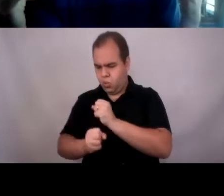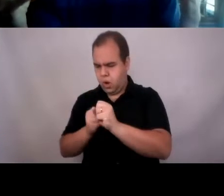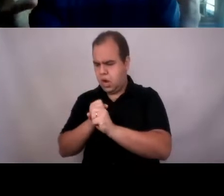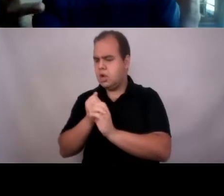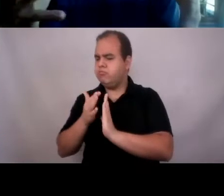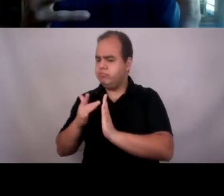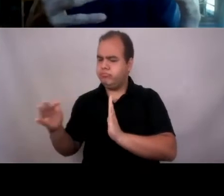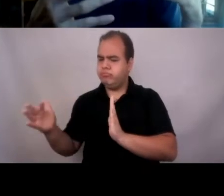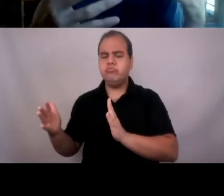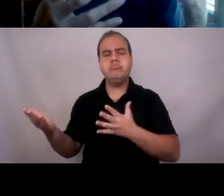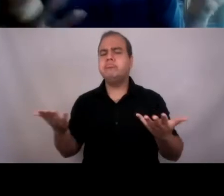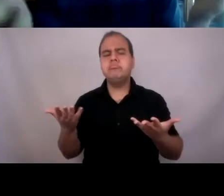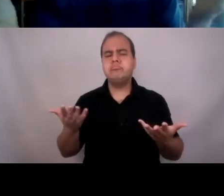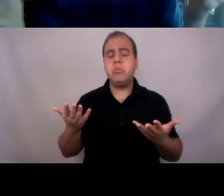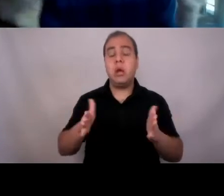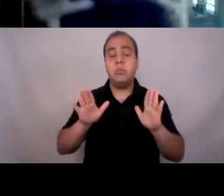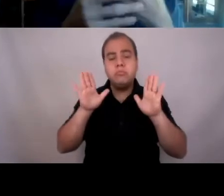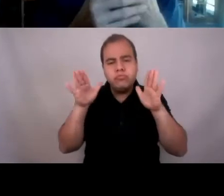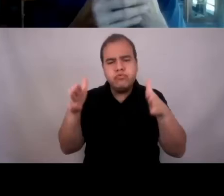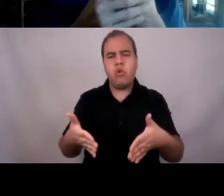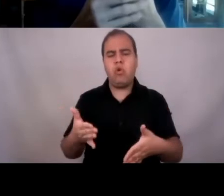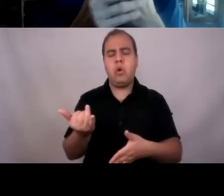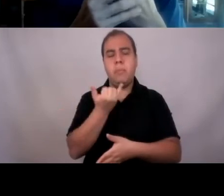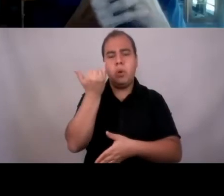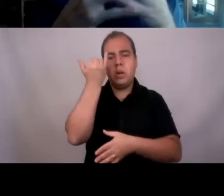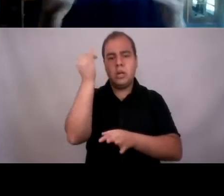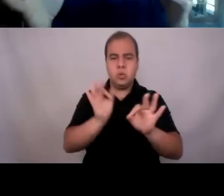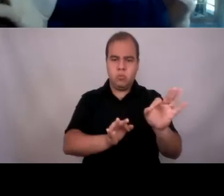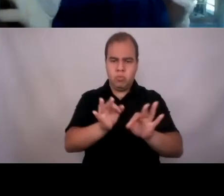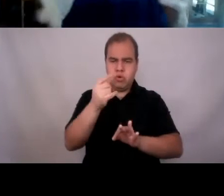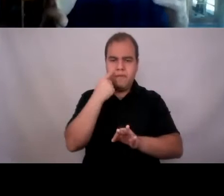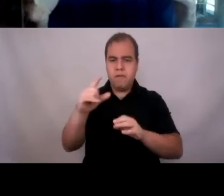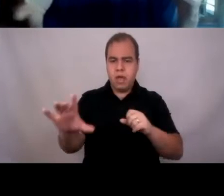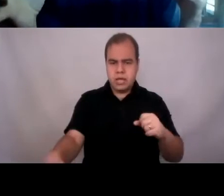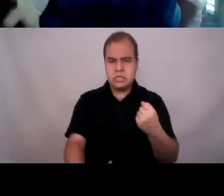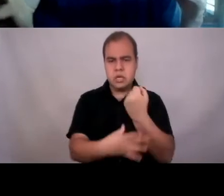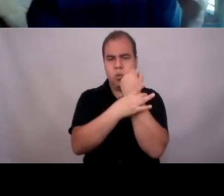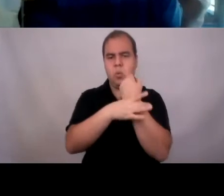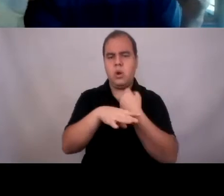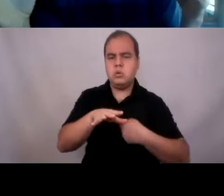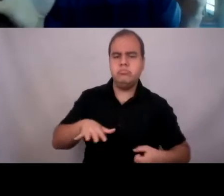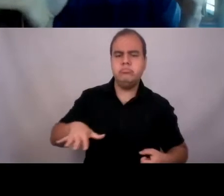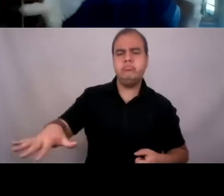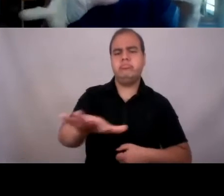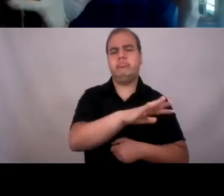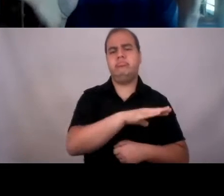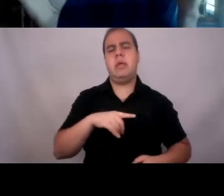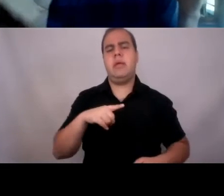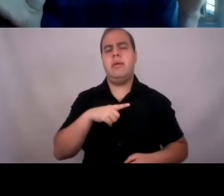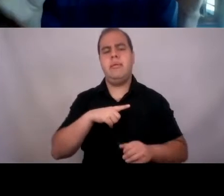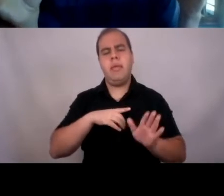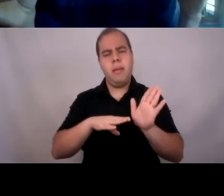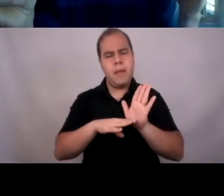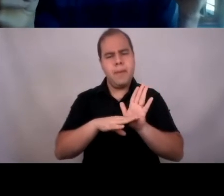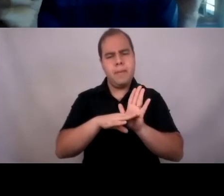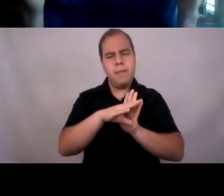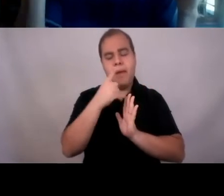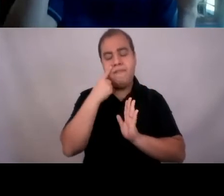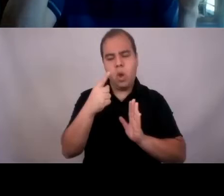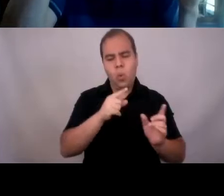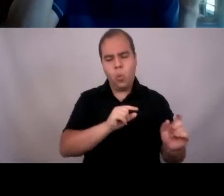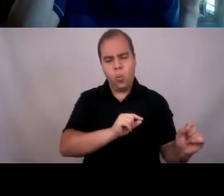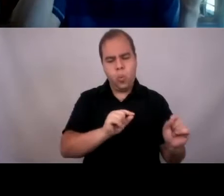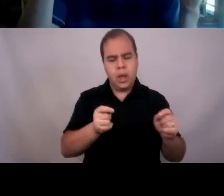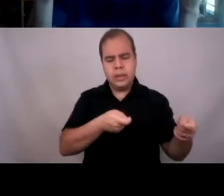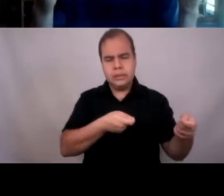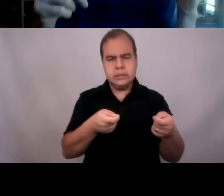gente vai fazer com relação à segurança do entorno, a gente vai adotar índices maiores de acordo com o tal do tempo de